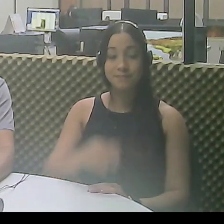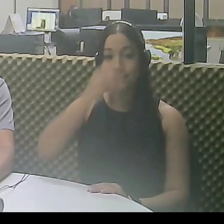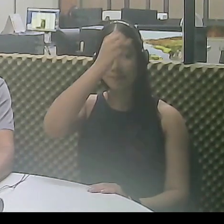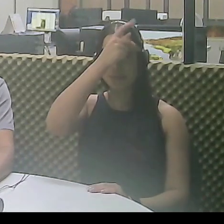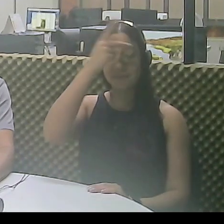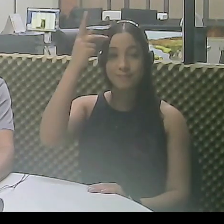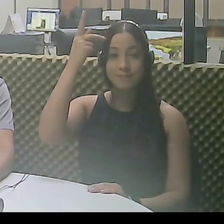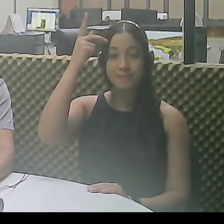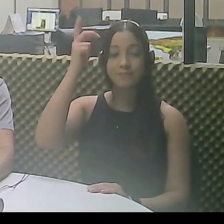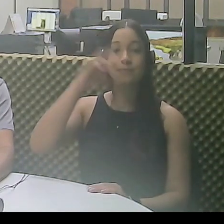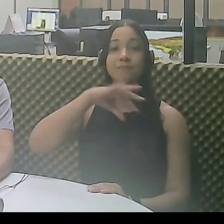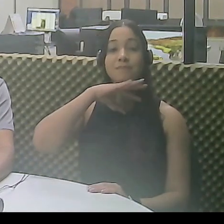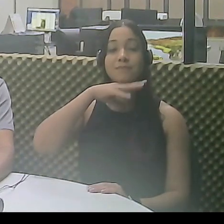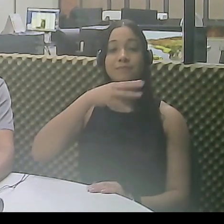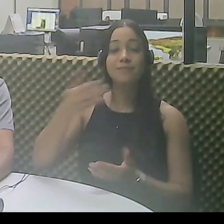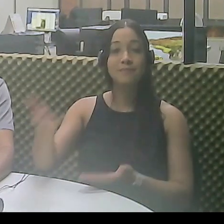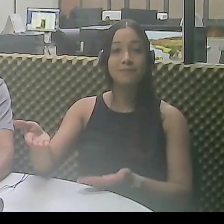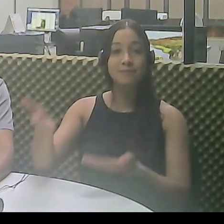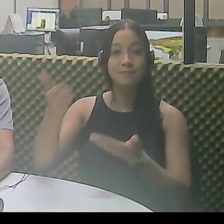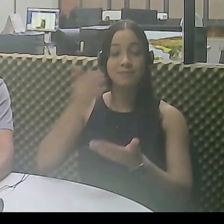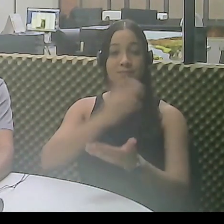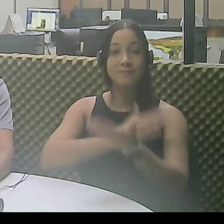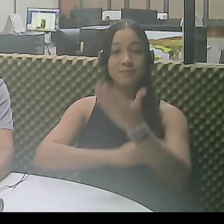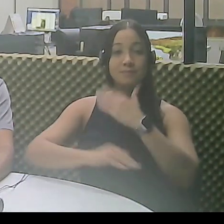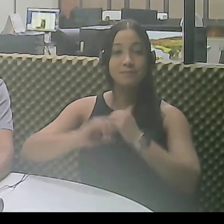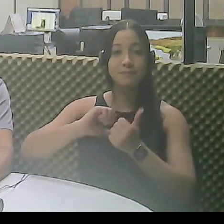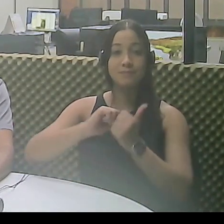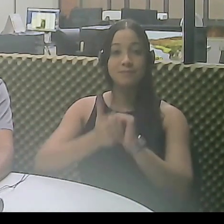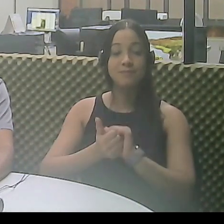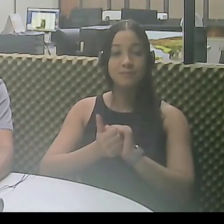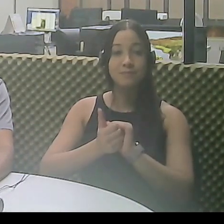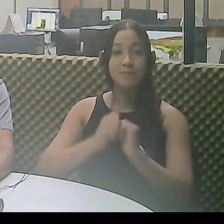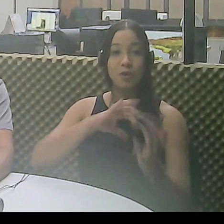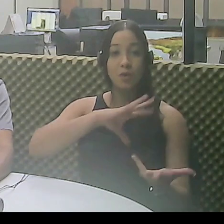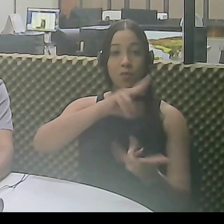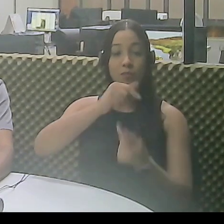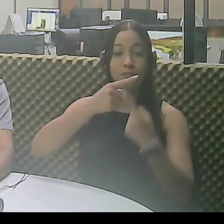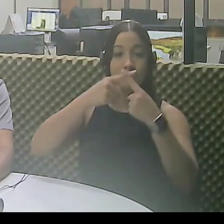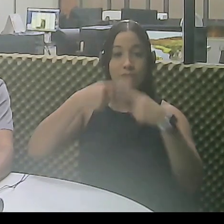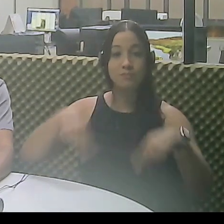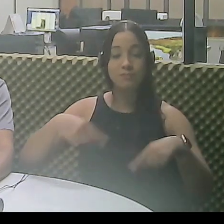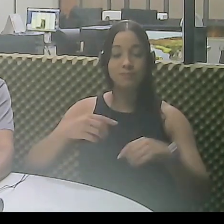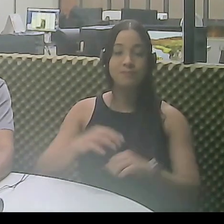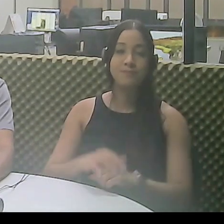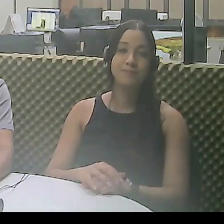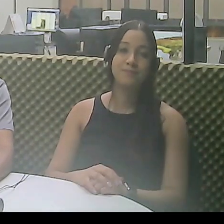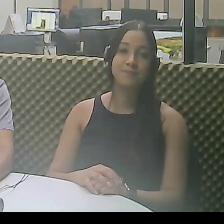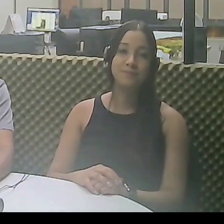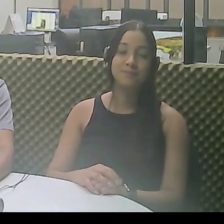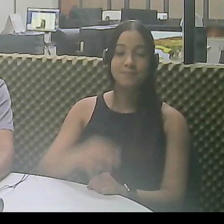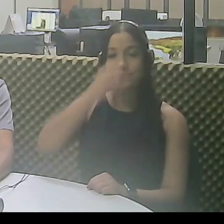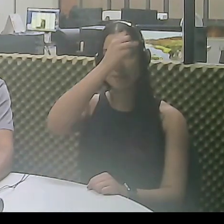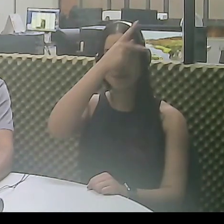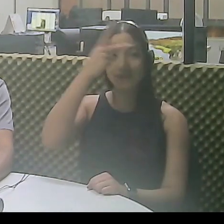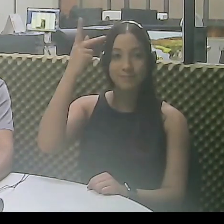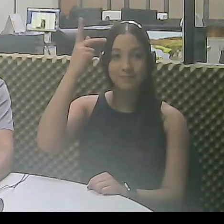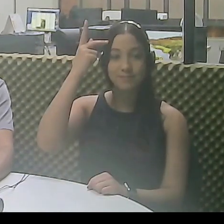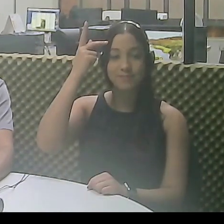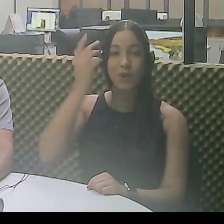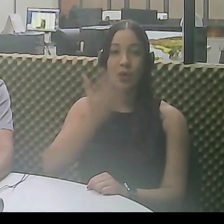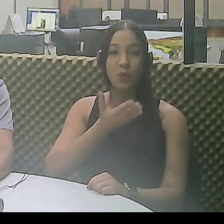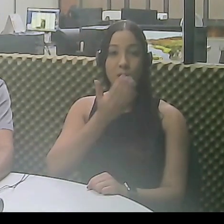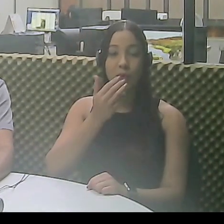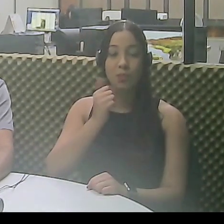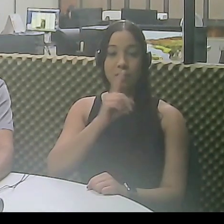Prefeito Odelmo Leão recebe para atletas que foram destaque em competições internacionais. Prefeitura incrementa cardápio